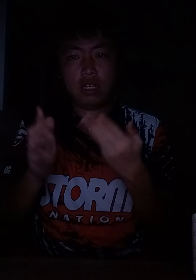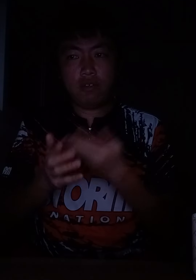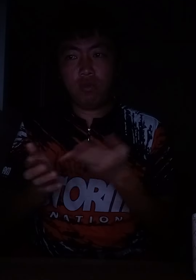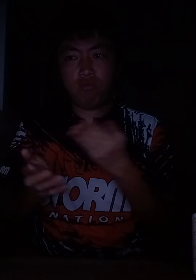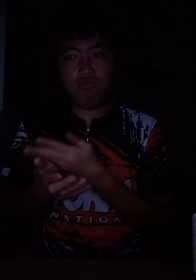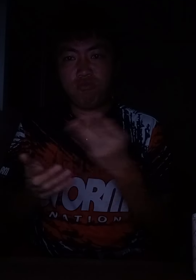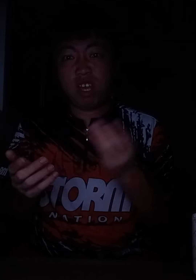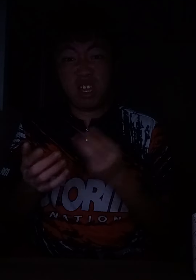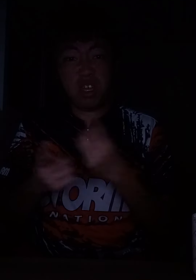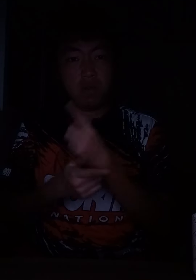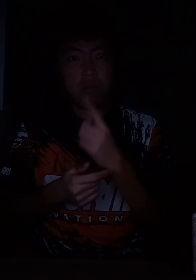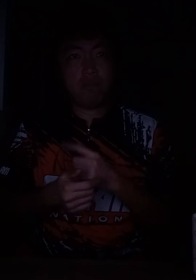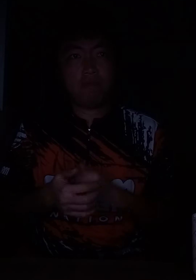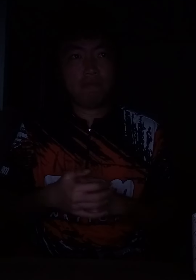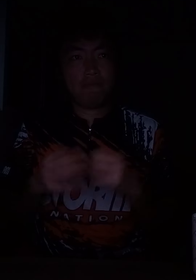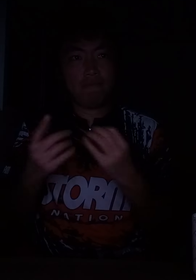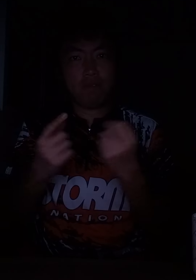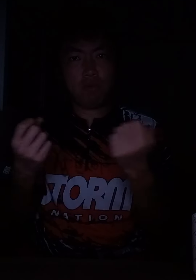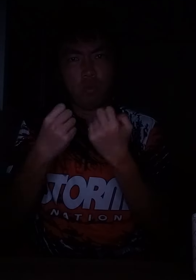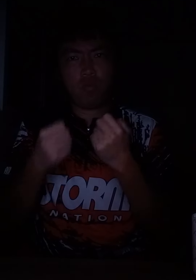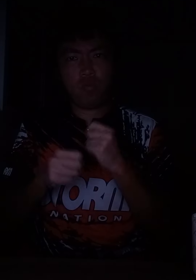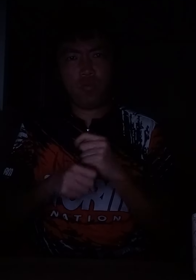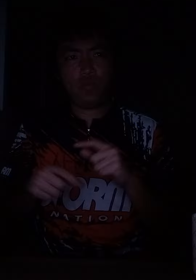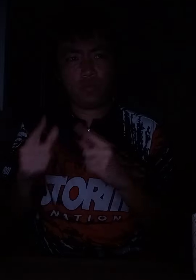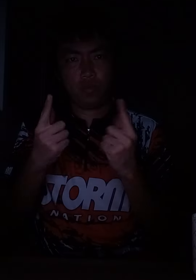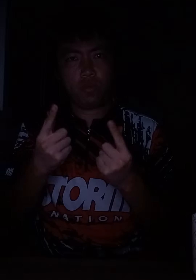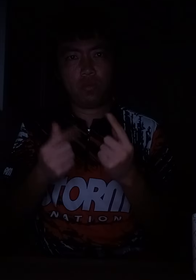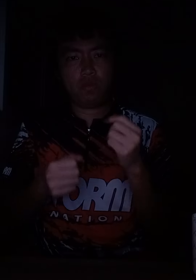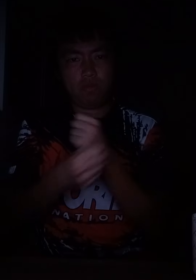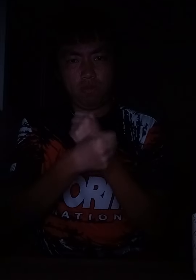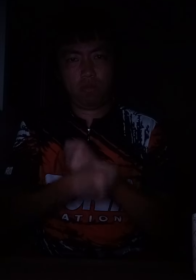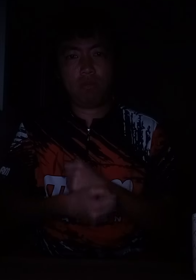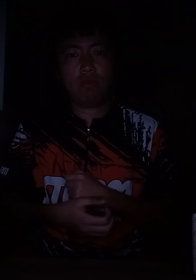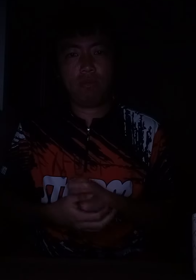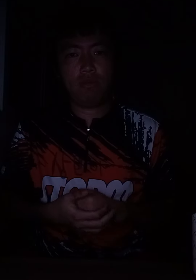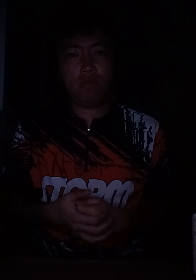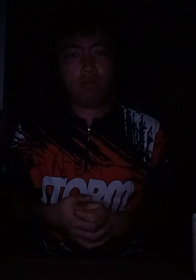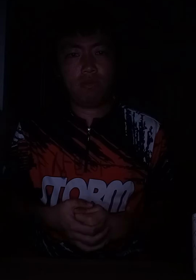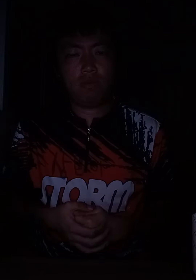업무를 방해하며 치졸한 복수극을 벌인 남성 7명을 찾고 있습니다. YTN 김철입니다.